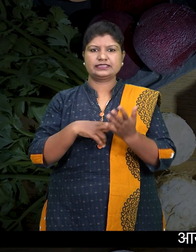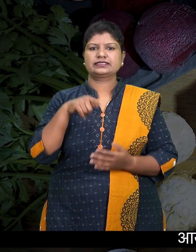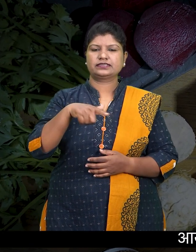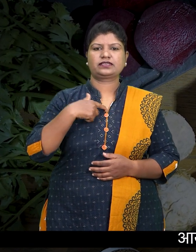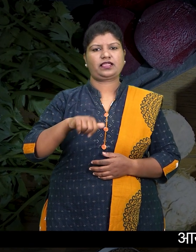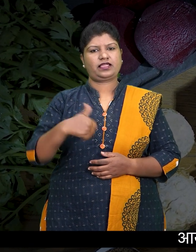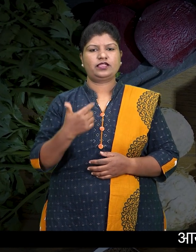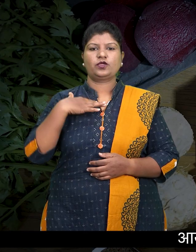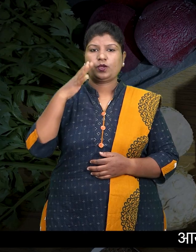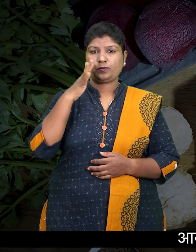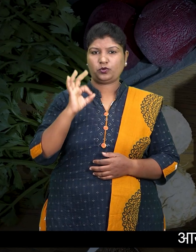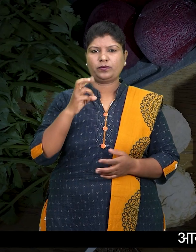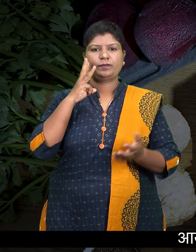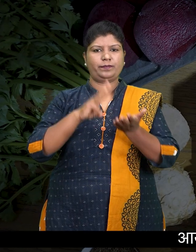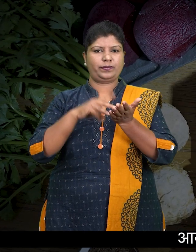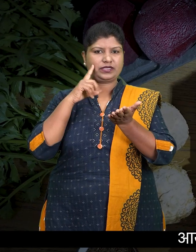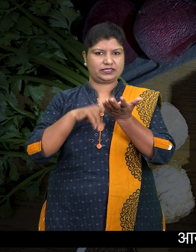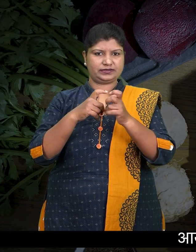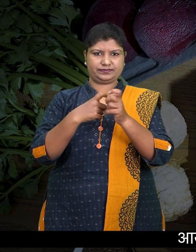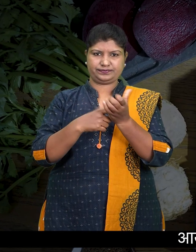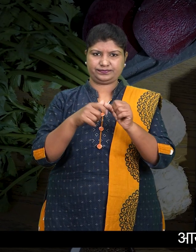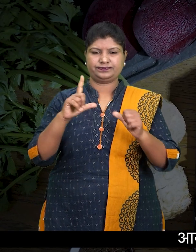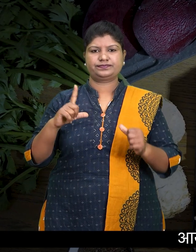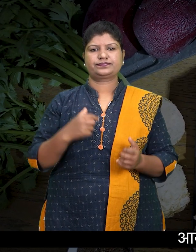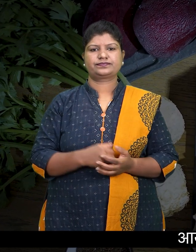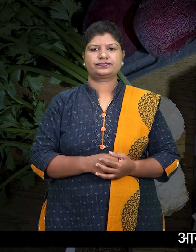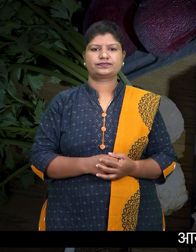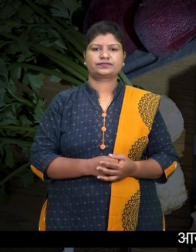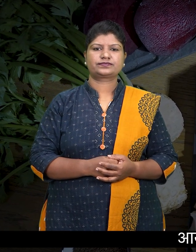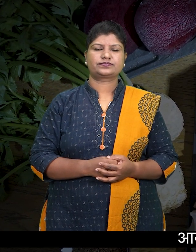आयरन एक और महत्वपूर्ण खनिज है।